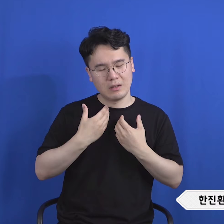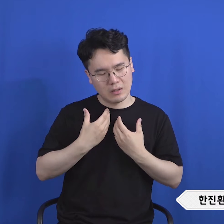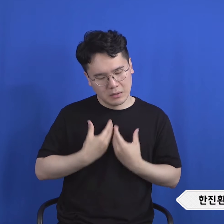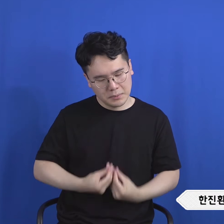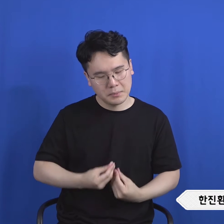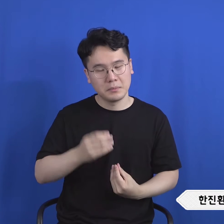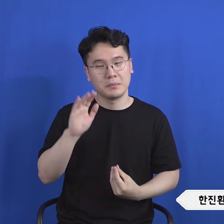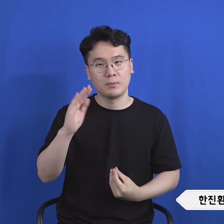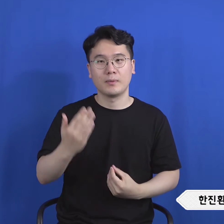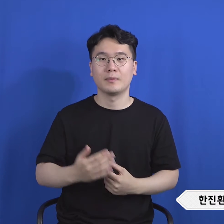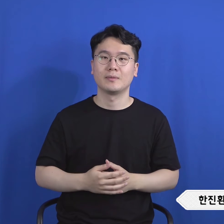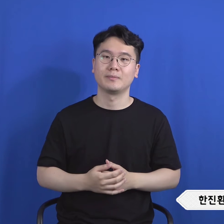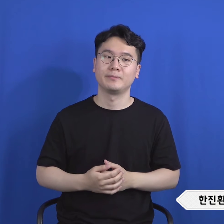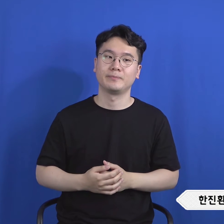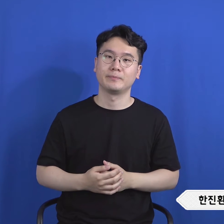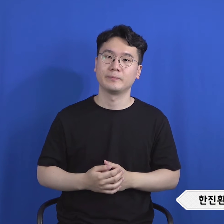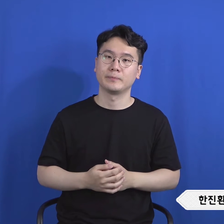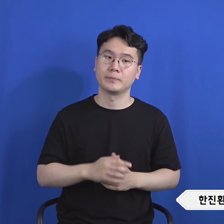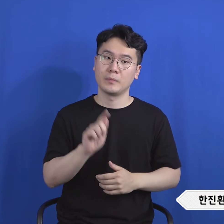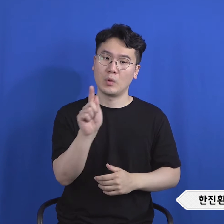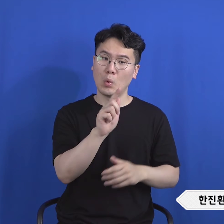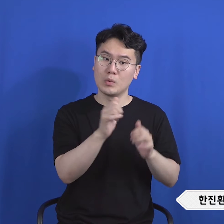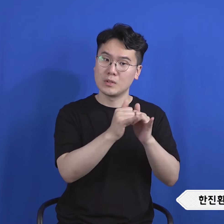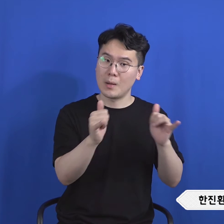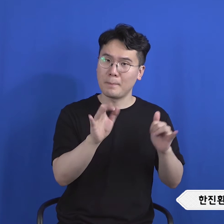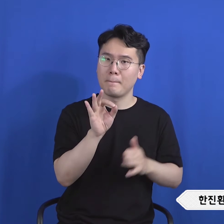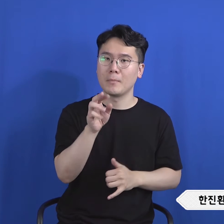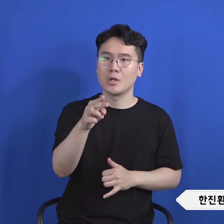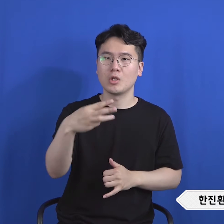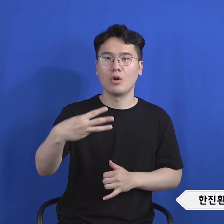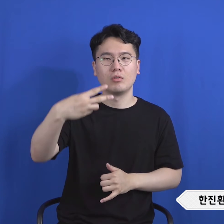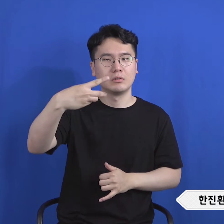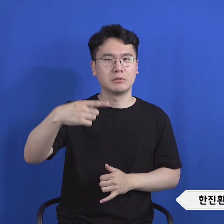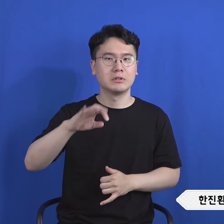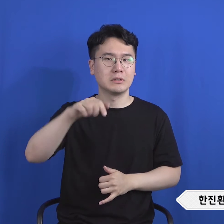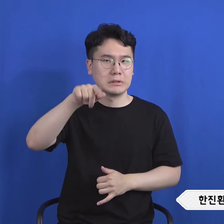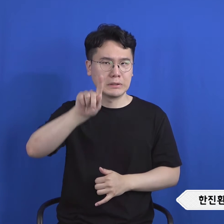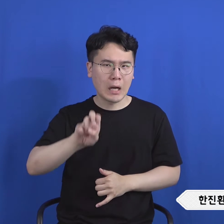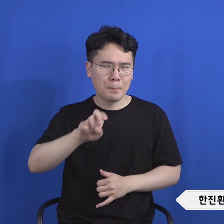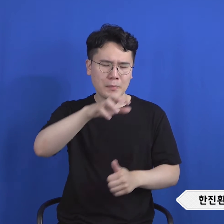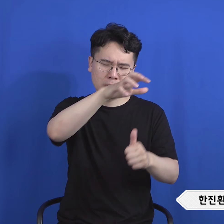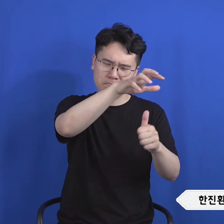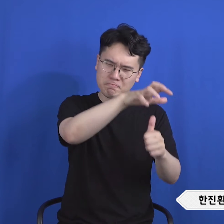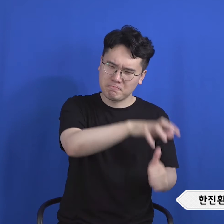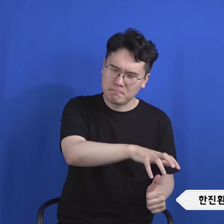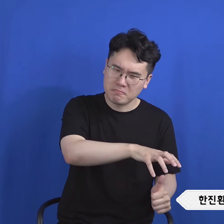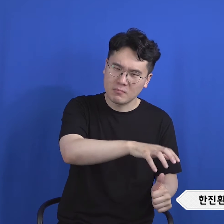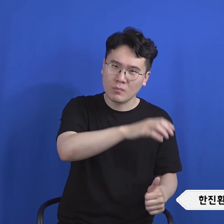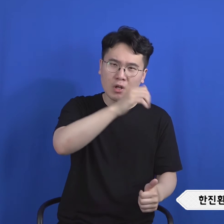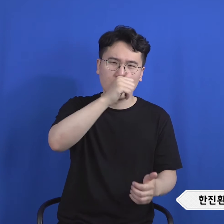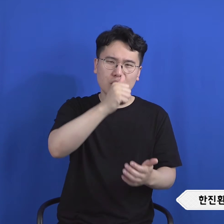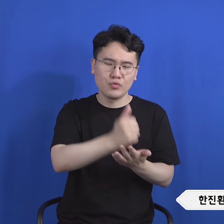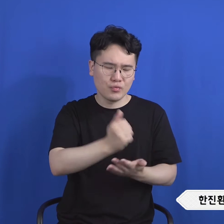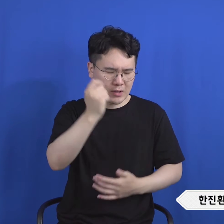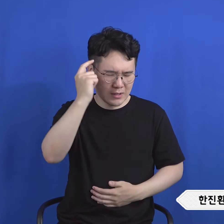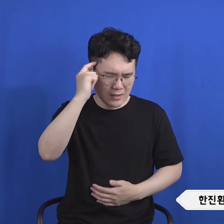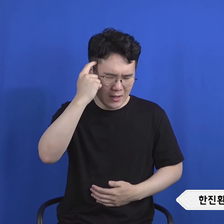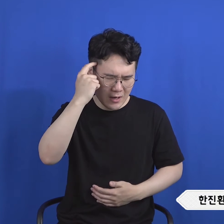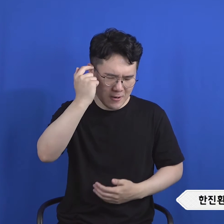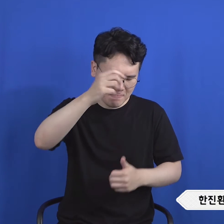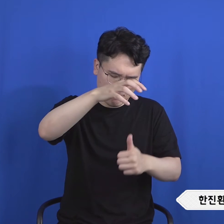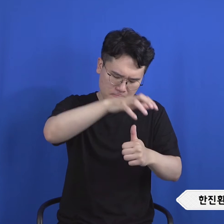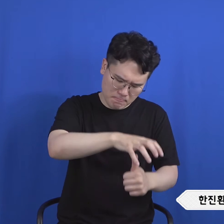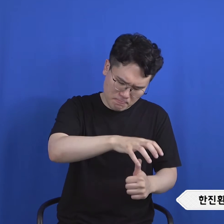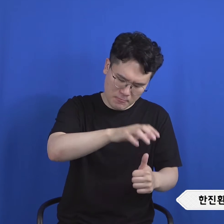됩니다. 어떤 사람은 열등감에 사로잡히기도 하고 어떤 사람은 죄의식에 사로잡혀서 신음하기도